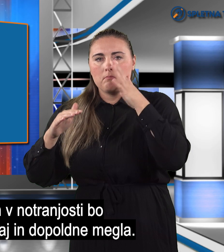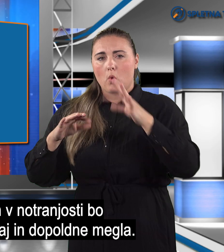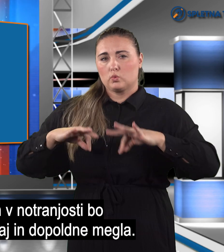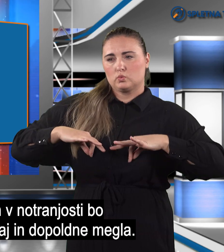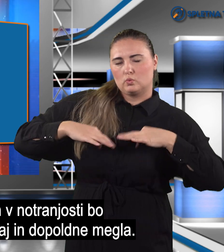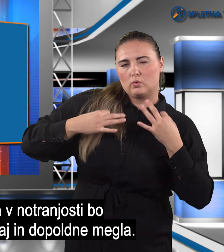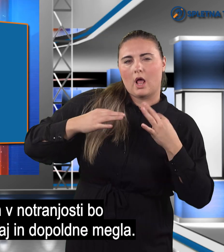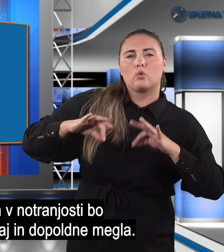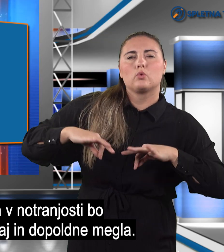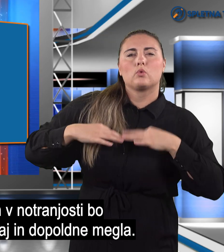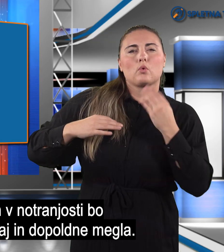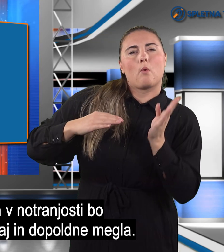megla.